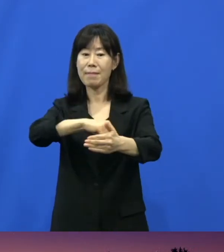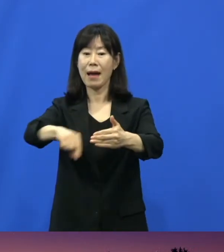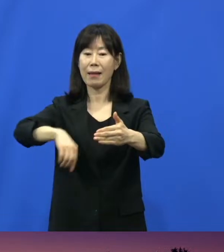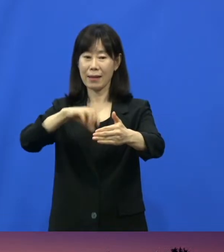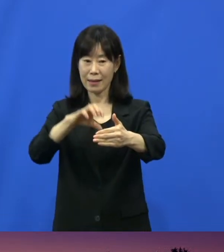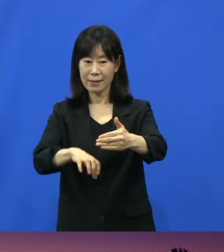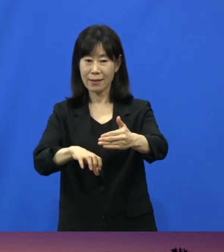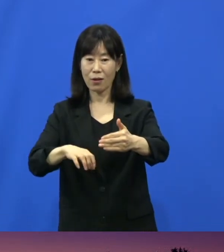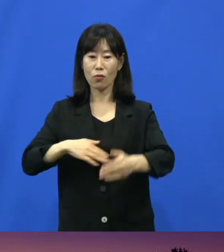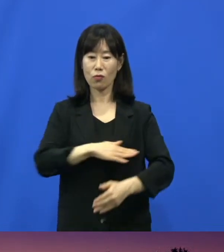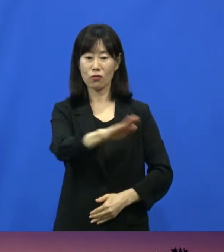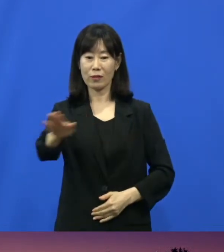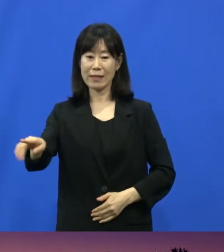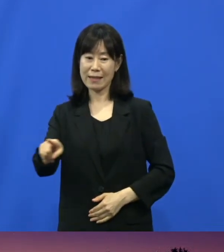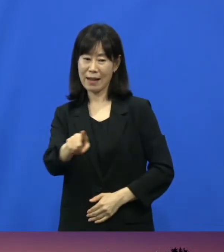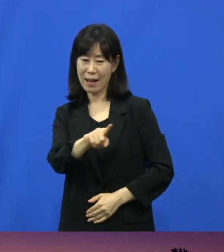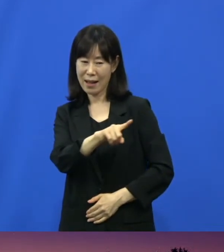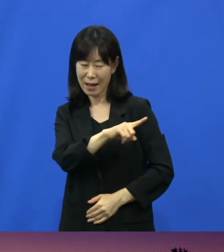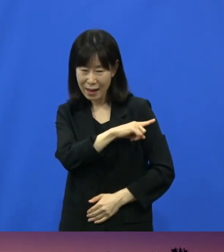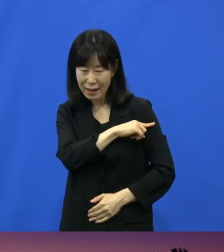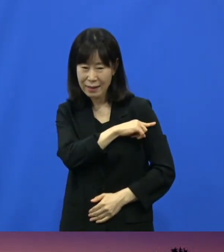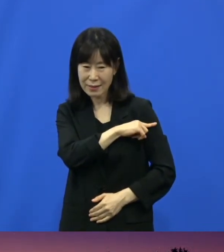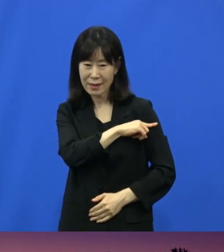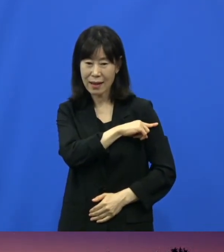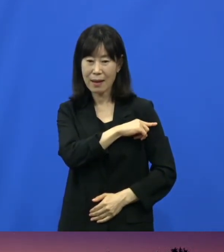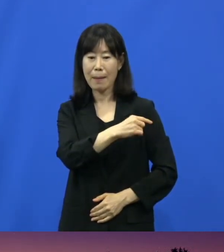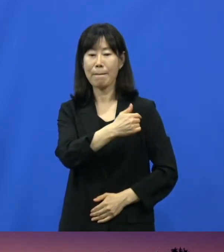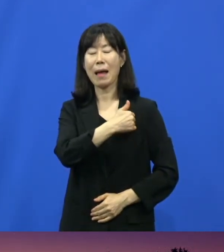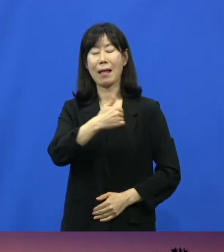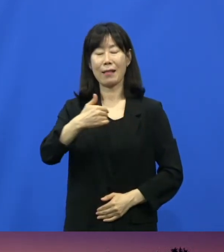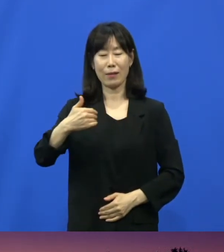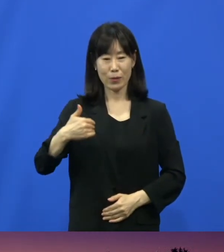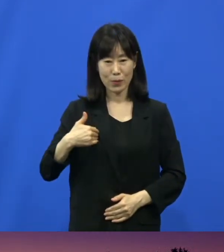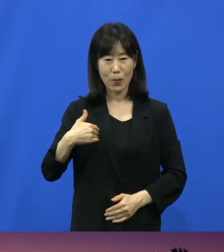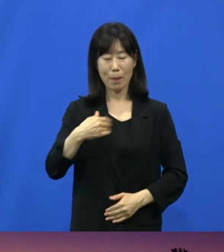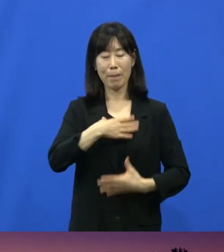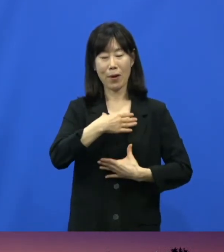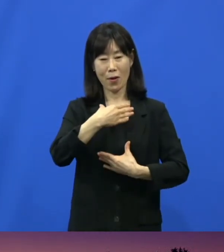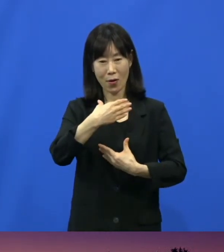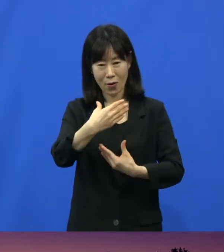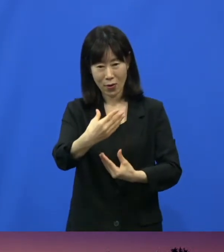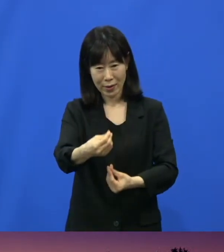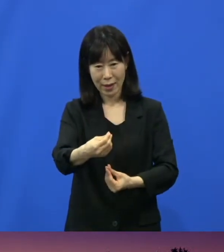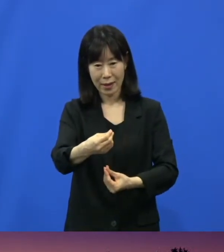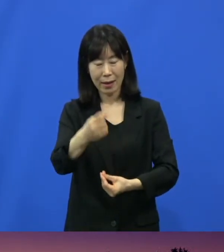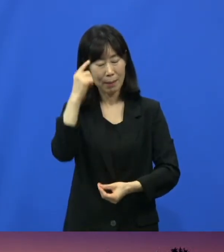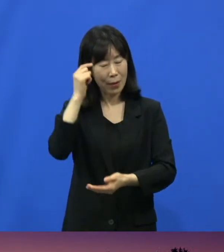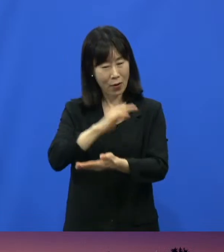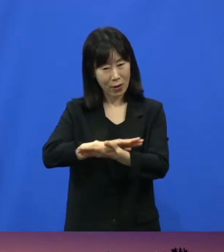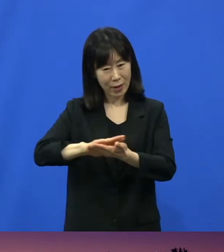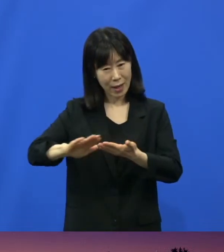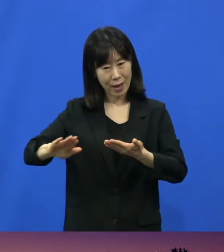우리는 가장 먼저 만족과 평안과 안식을 누려야 돼요.